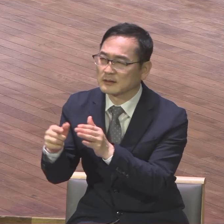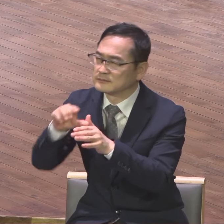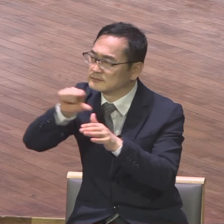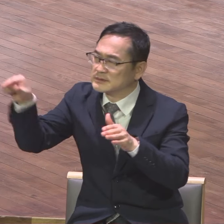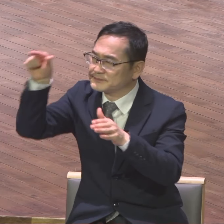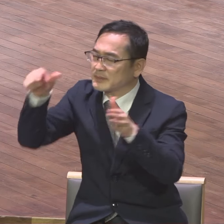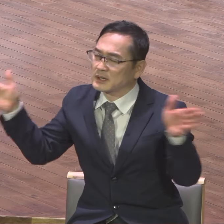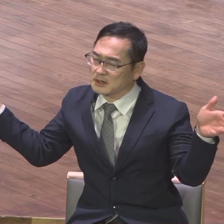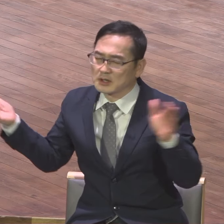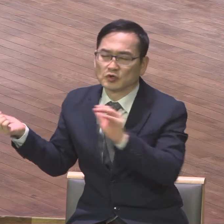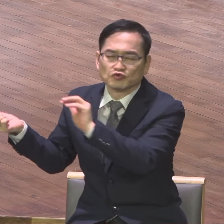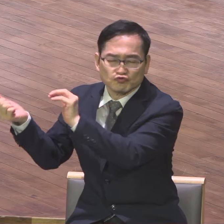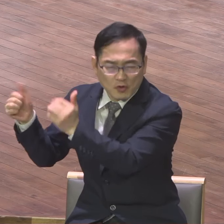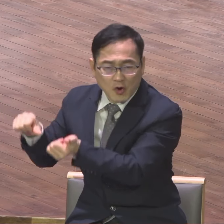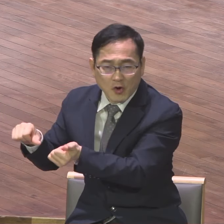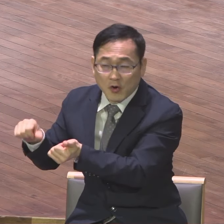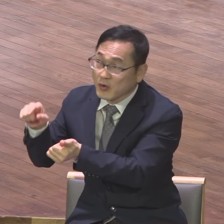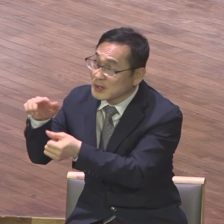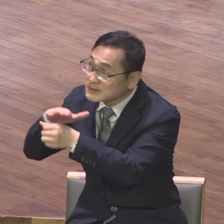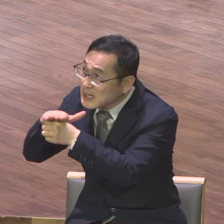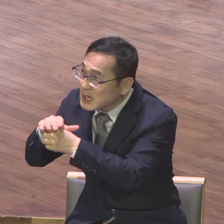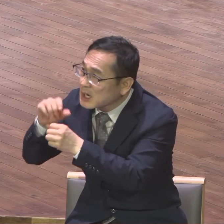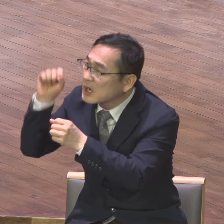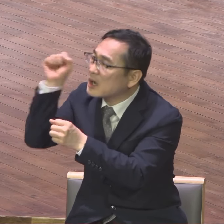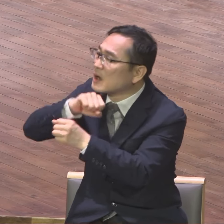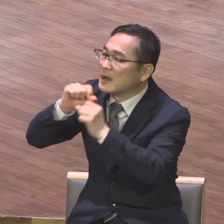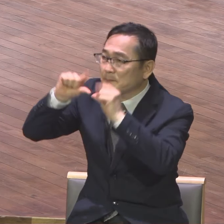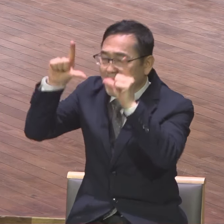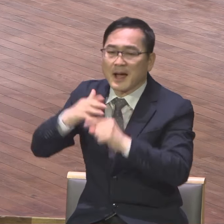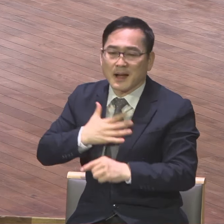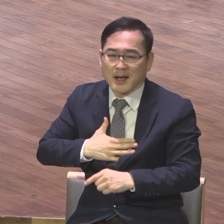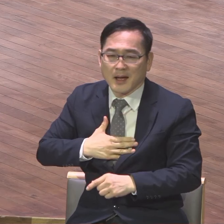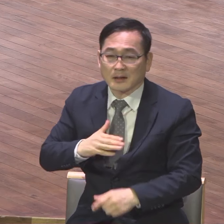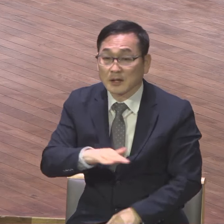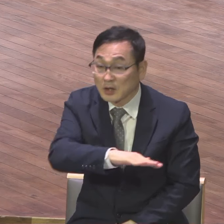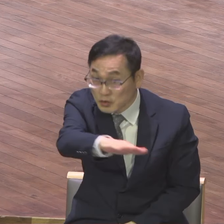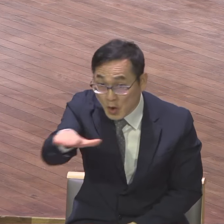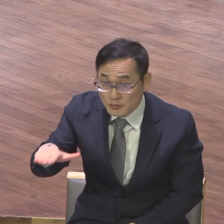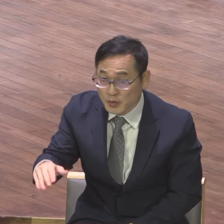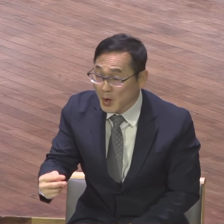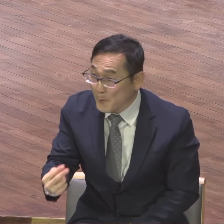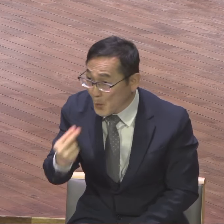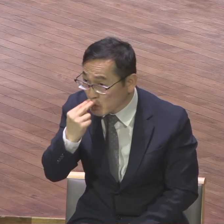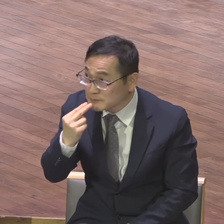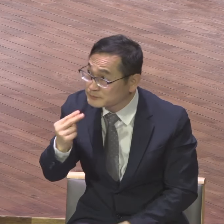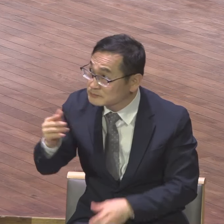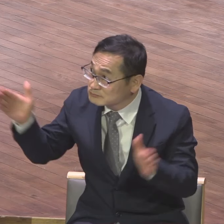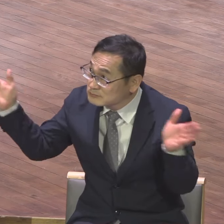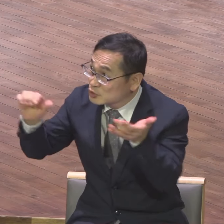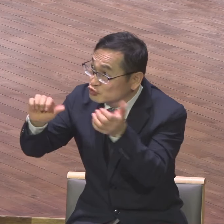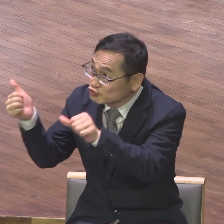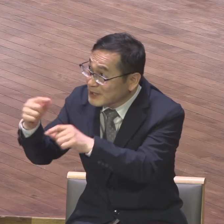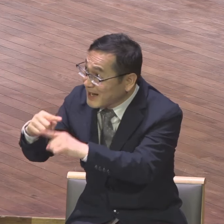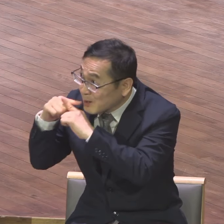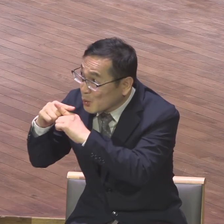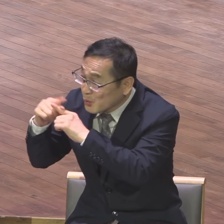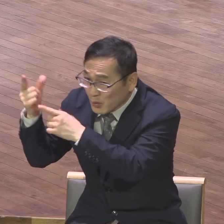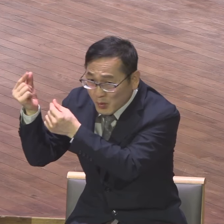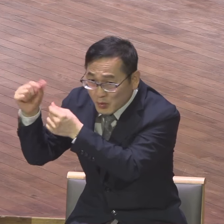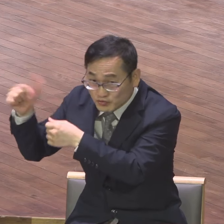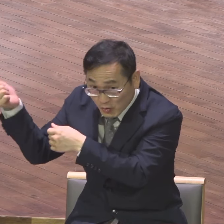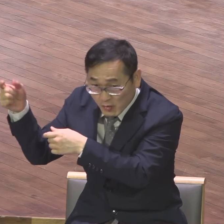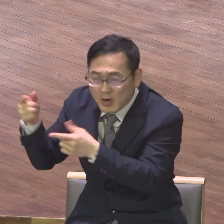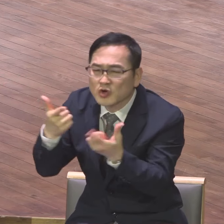그로서 이로써 사랑을 알고 우리도 형제들을 위하여 목숨을 버리는 것이 마땅하니라.